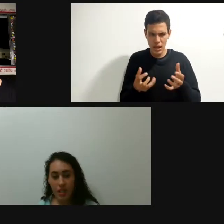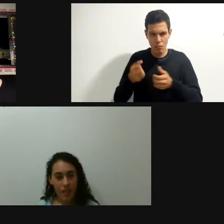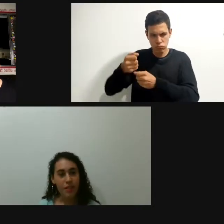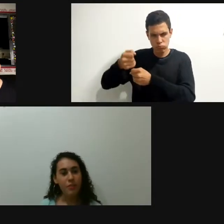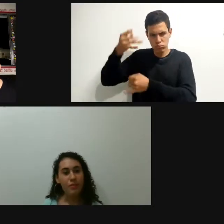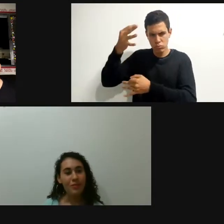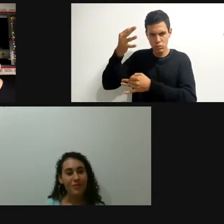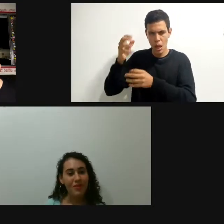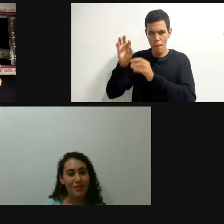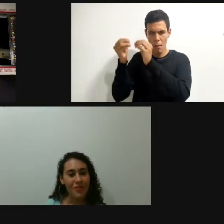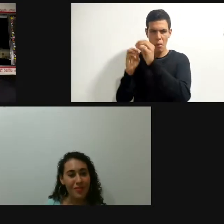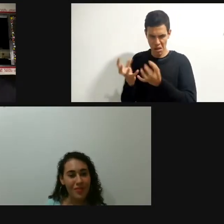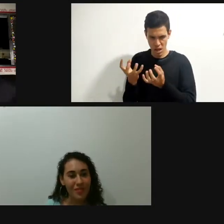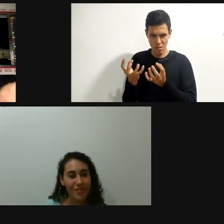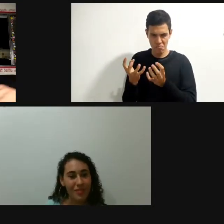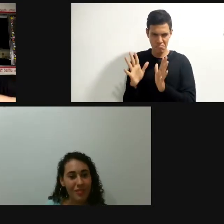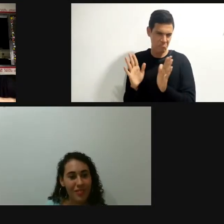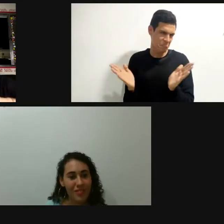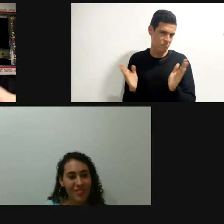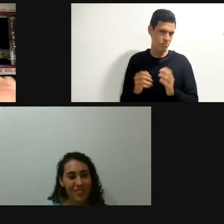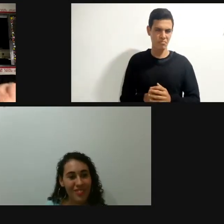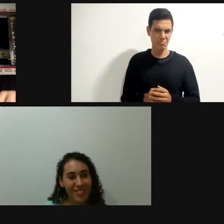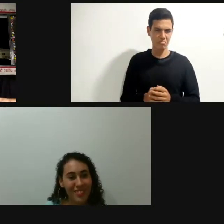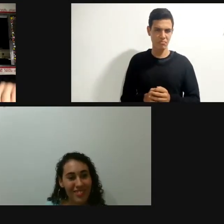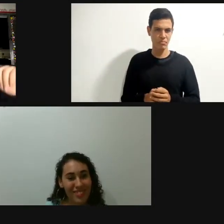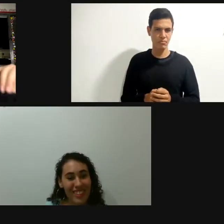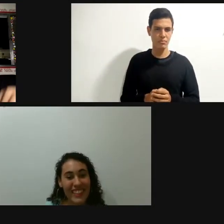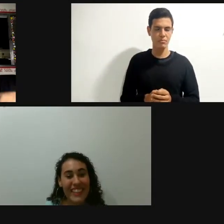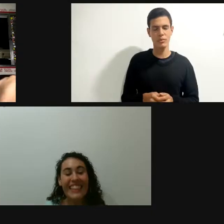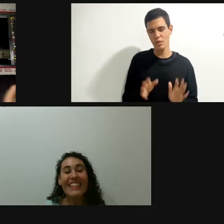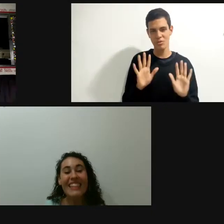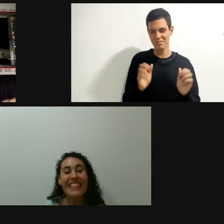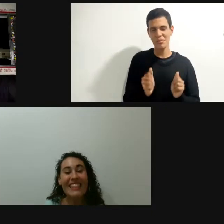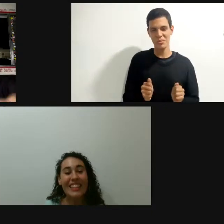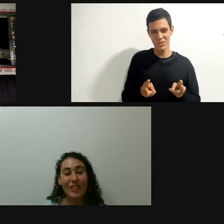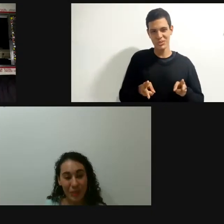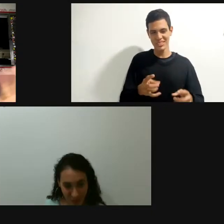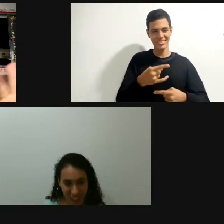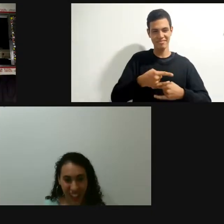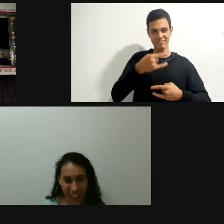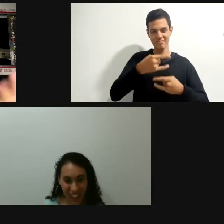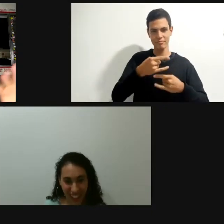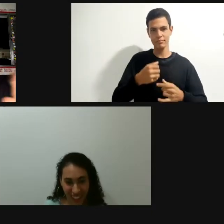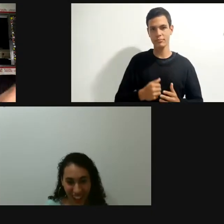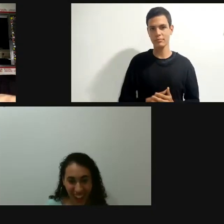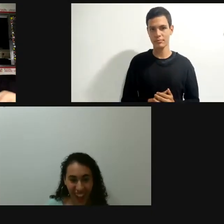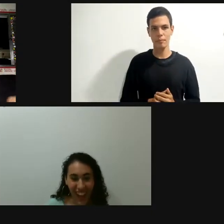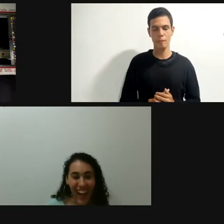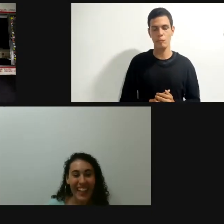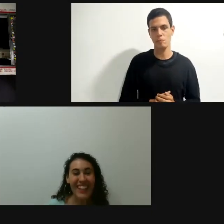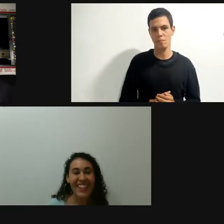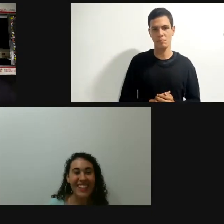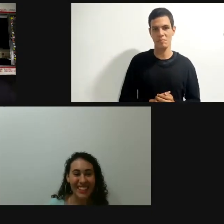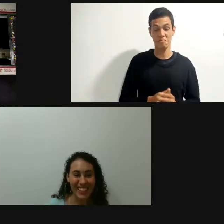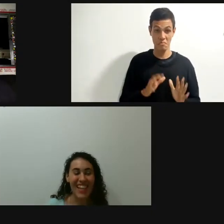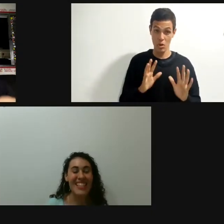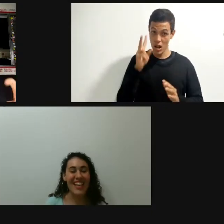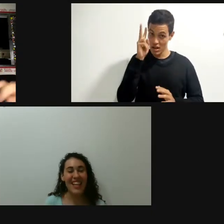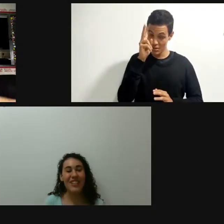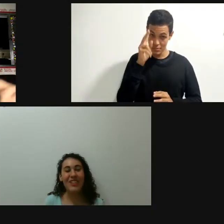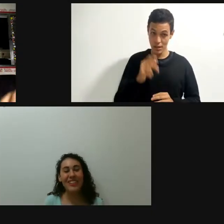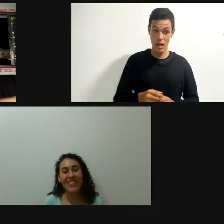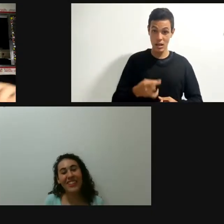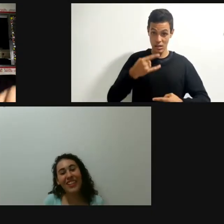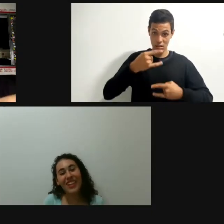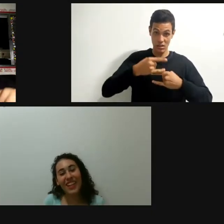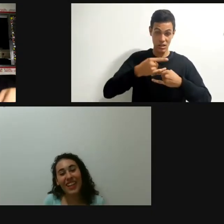Pode seguir. Você não precisa perguntar, só quero ler comentário. A live é sua. Tá certo. Quero